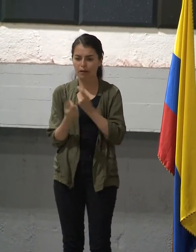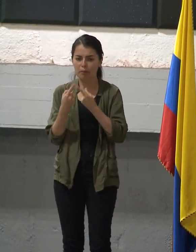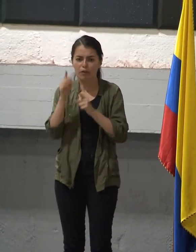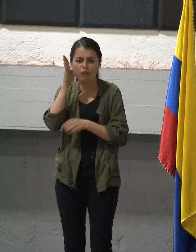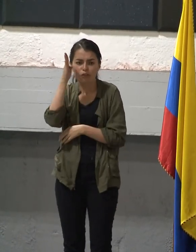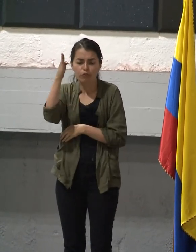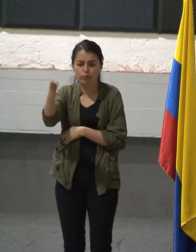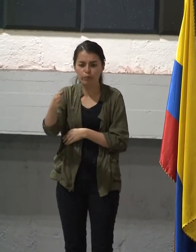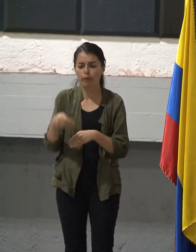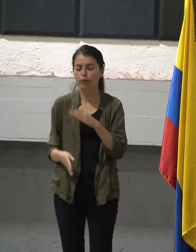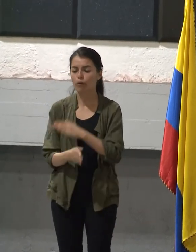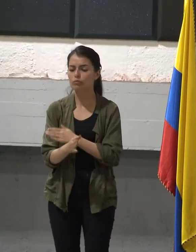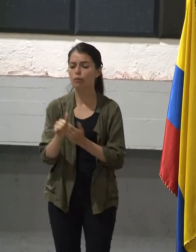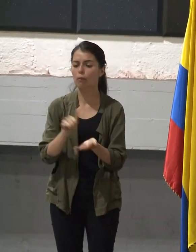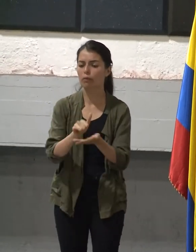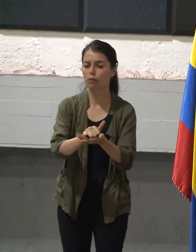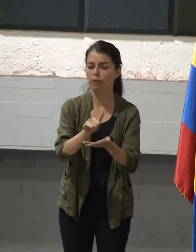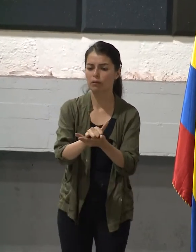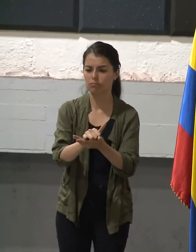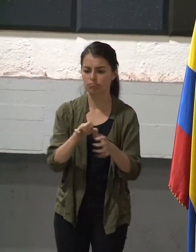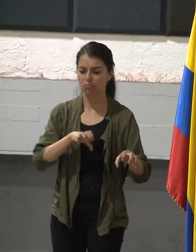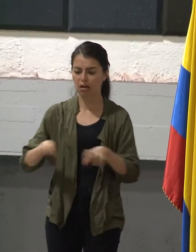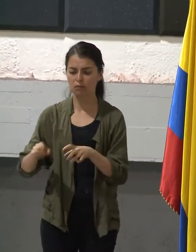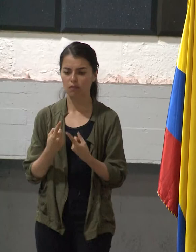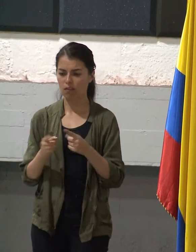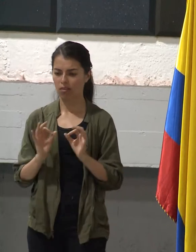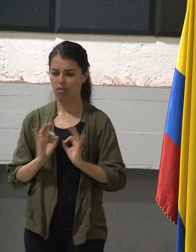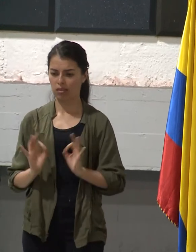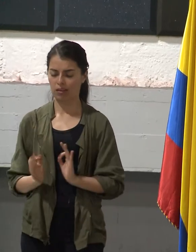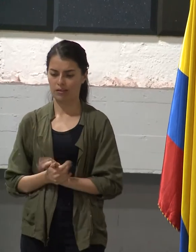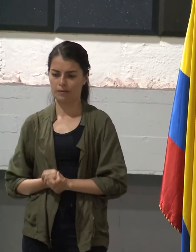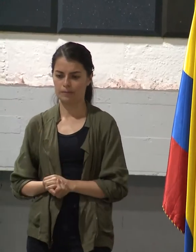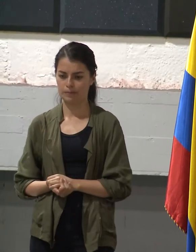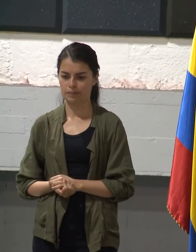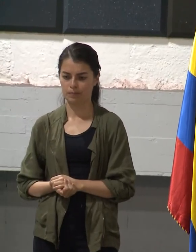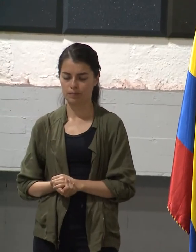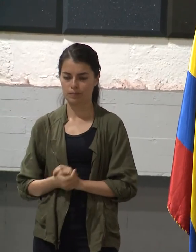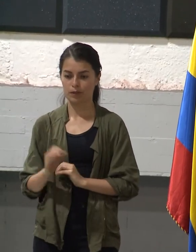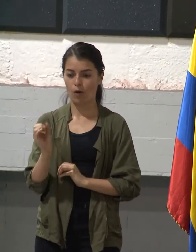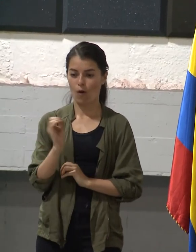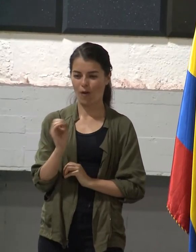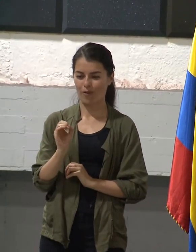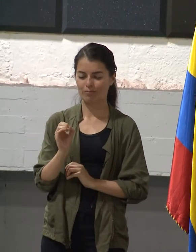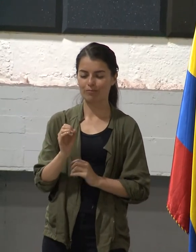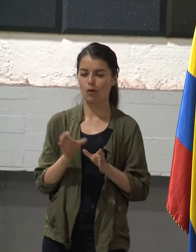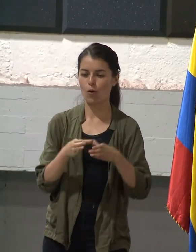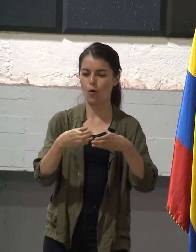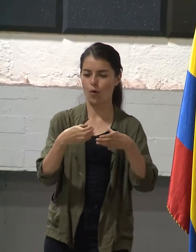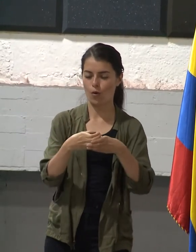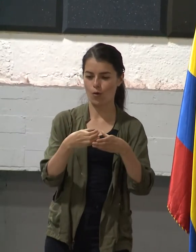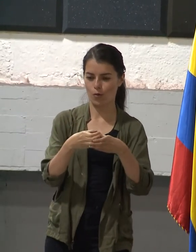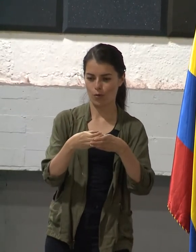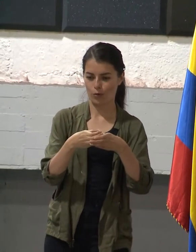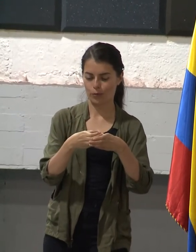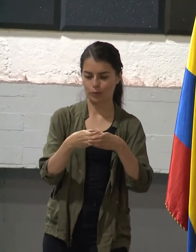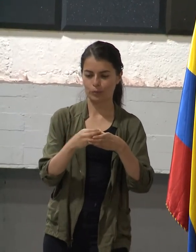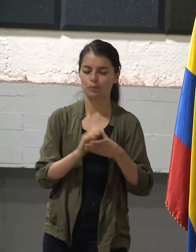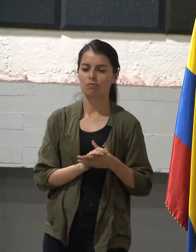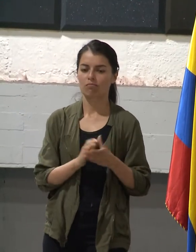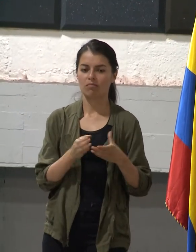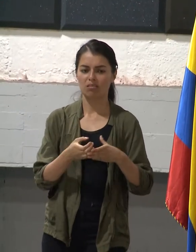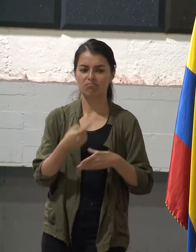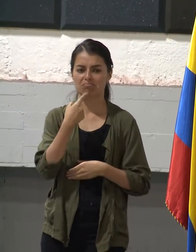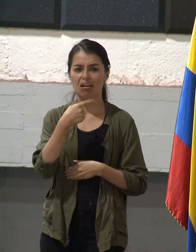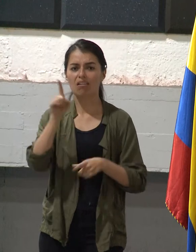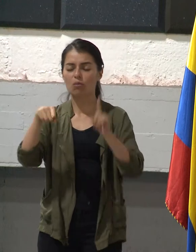futuro si seguimos haciendo lo mismo que en el pasado o parafraseando a calle 13 les llaman locos a los que quieren